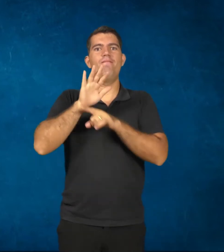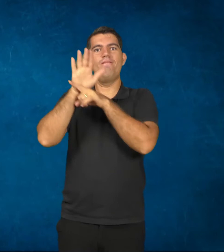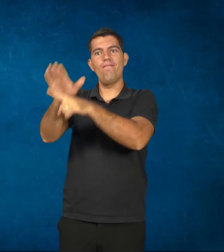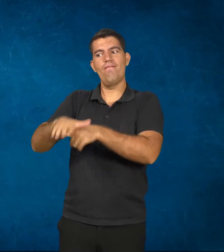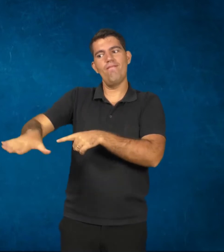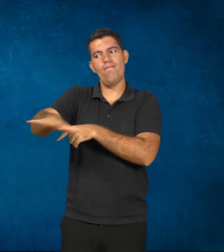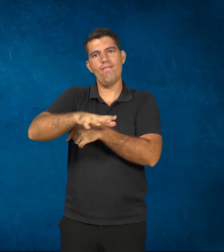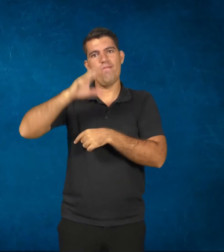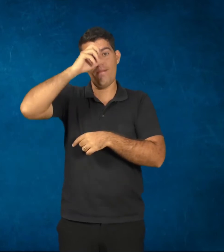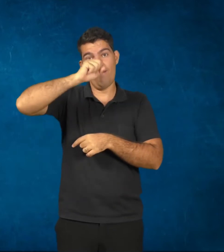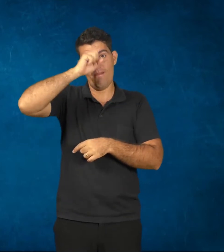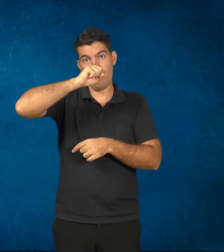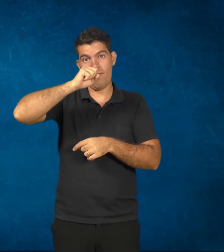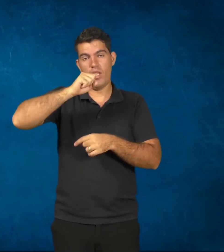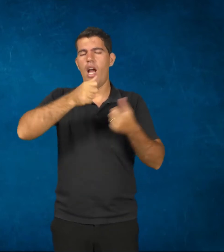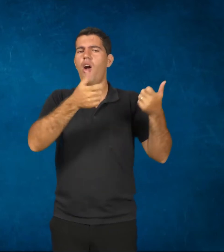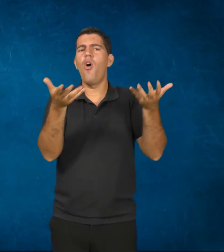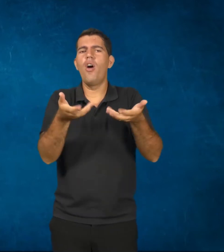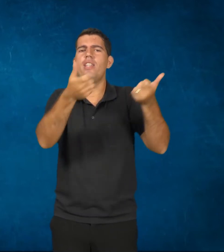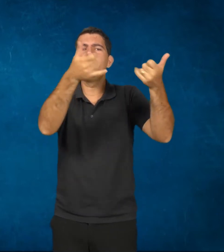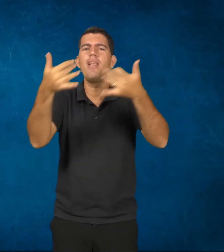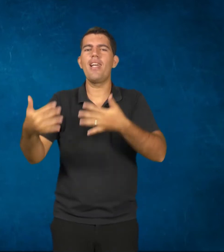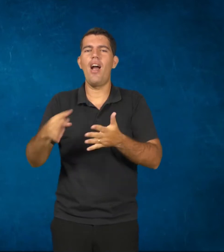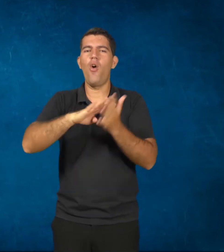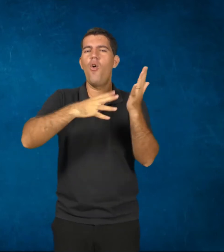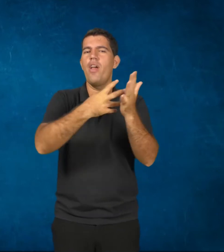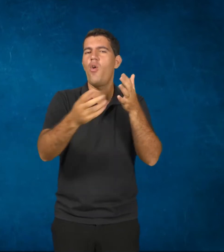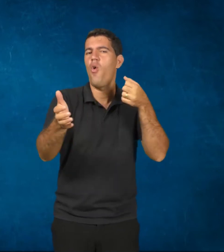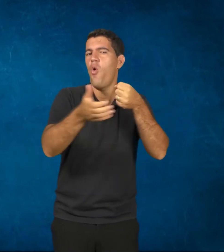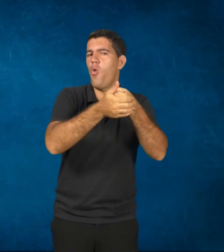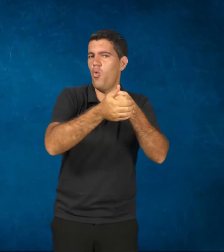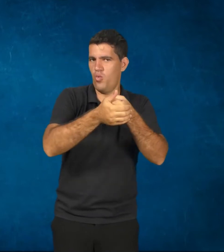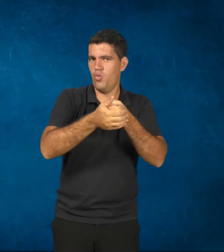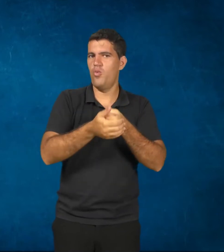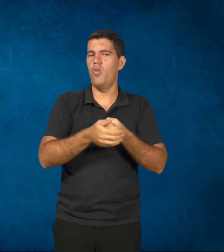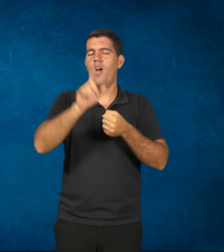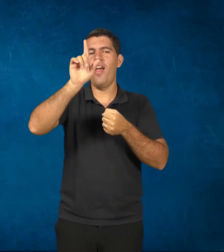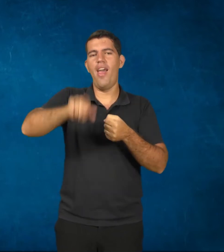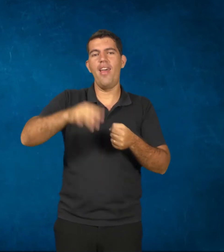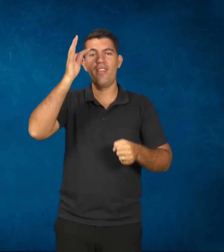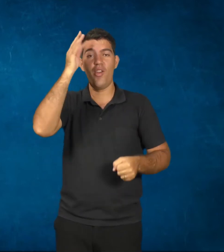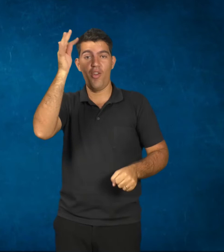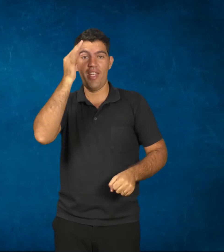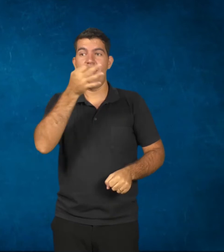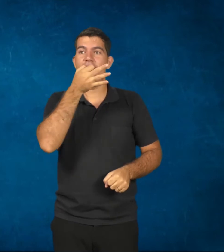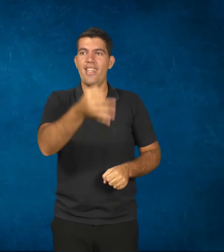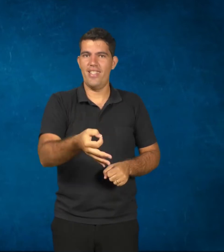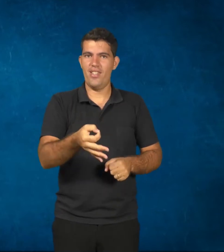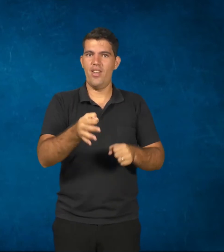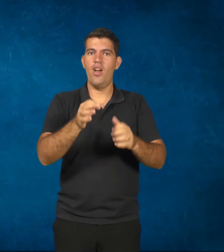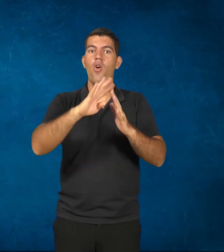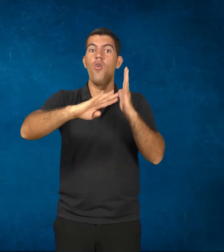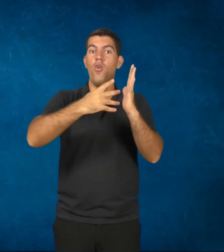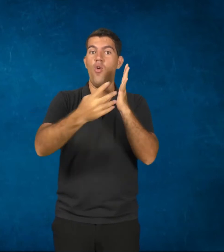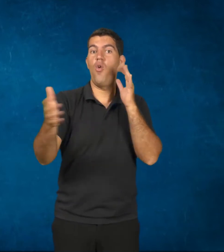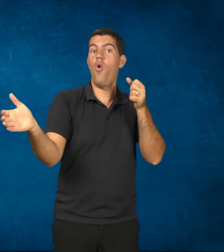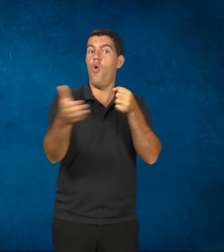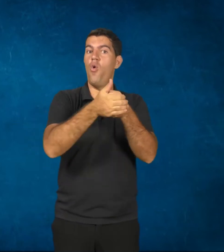aprendizagem. Vamos detalhar o currículo oculto mencionado nas teorias críticas. O currículo oculto